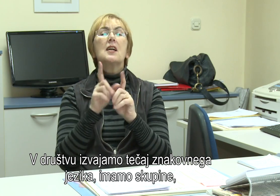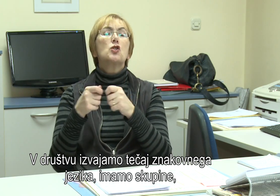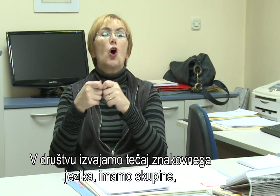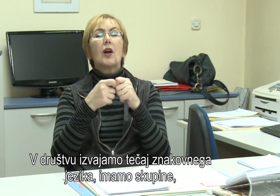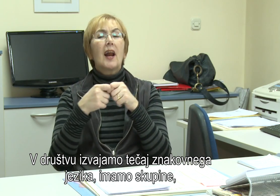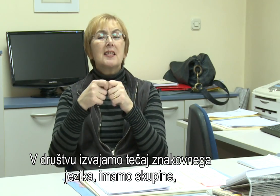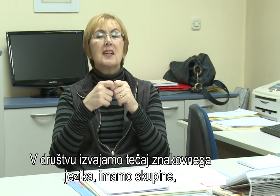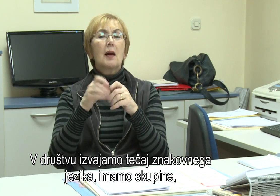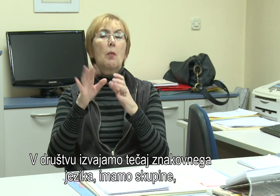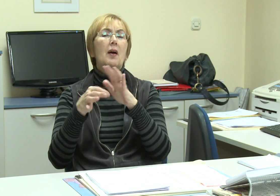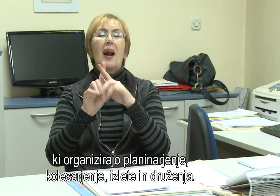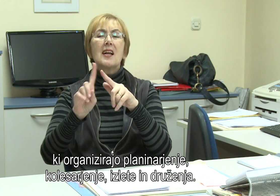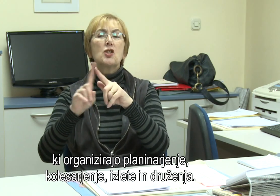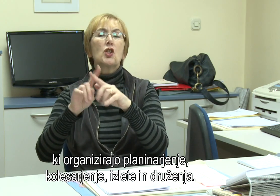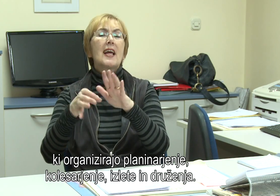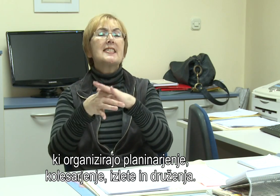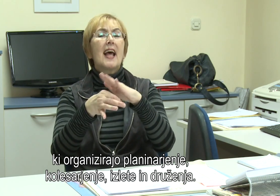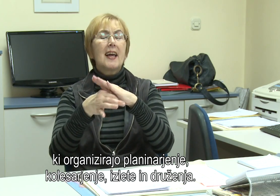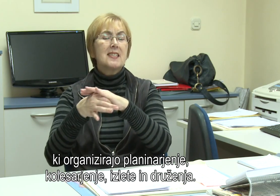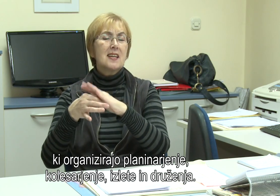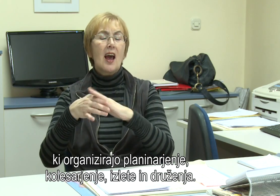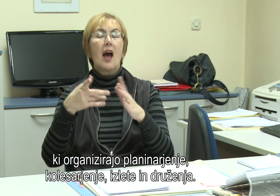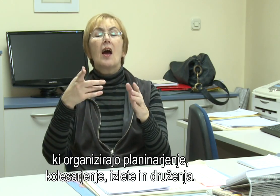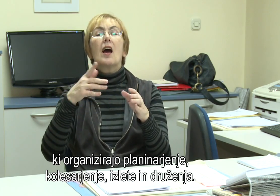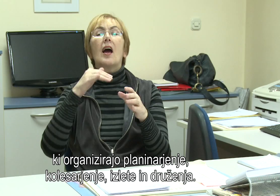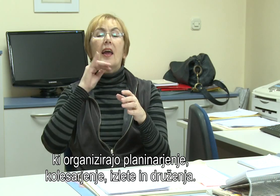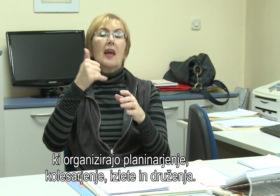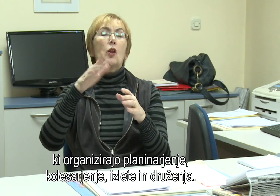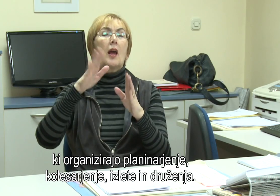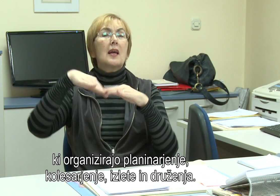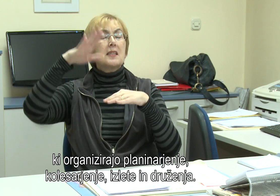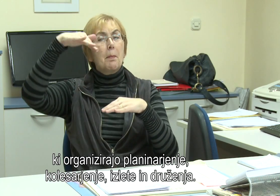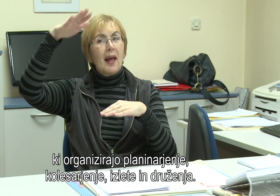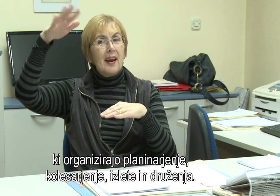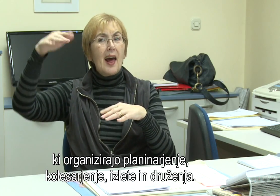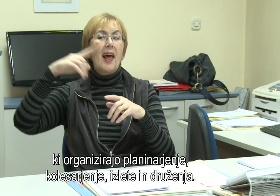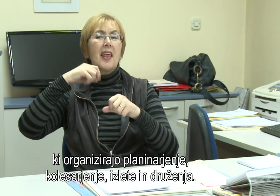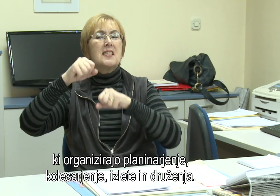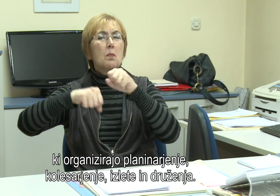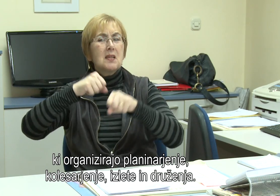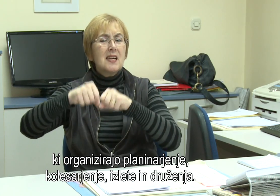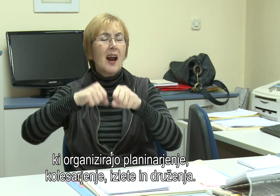isto organiziramo različite sekcije, za planiranje, za bicikli,